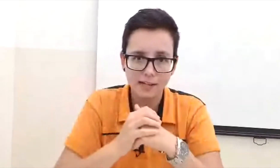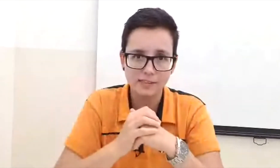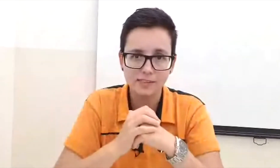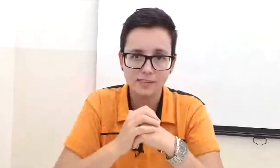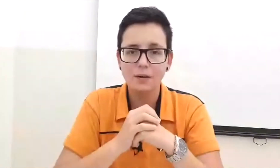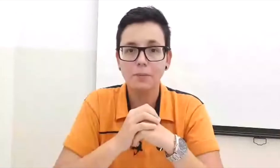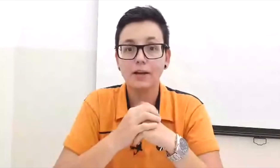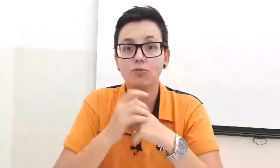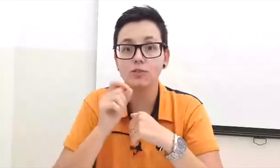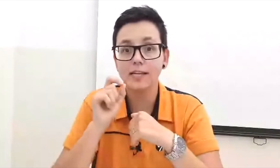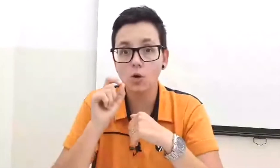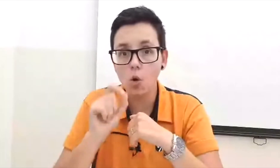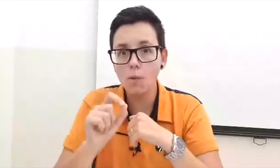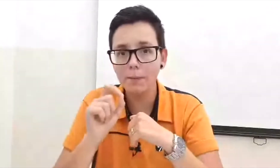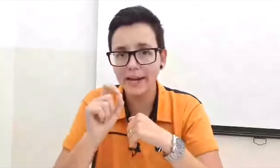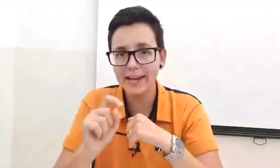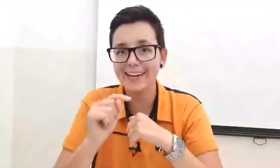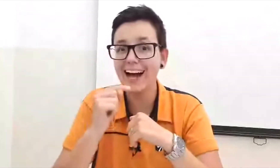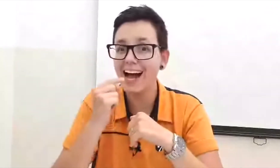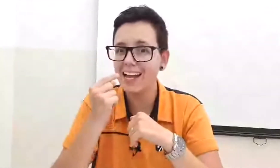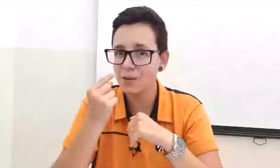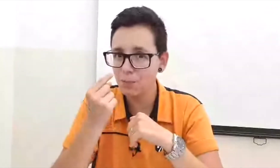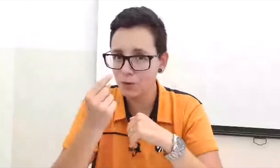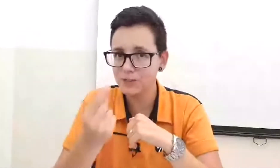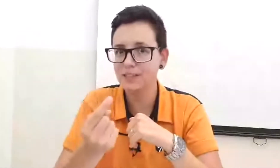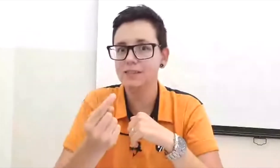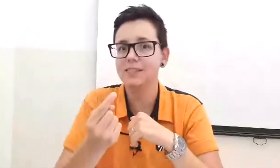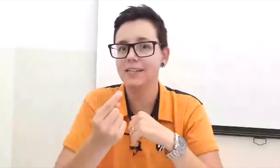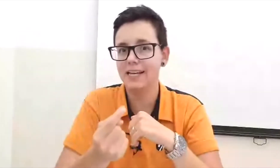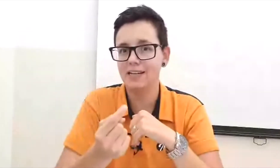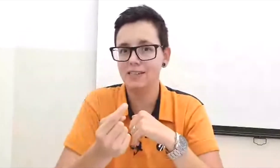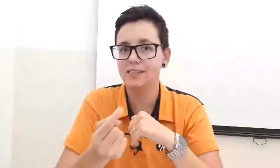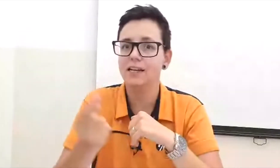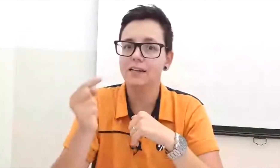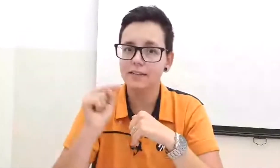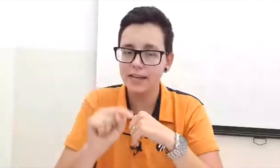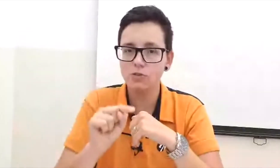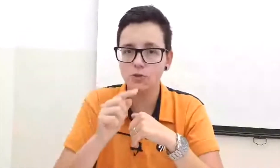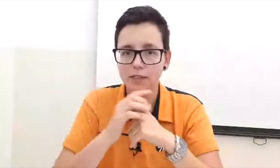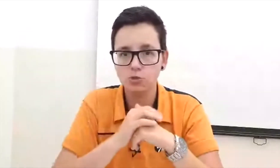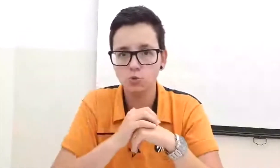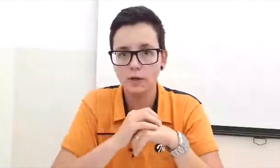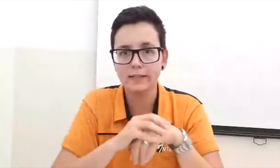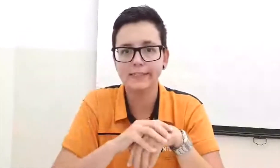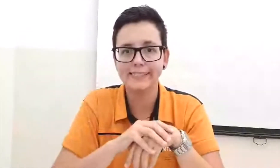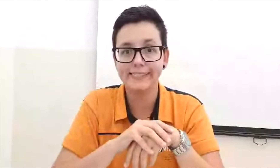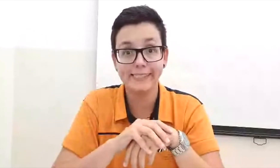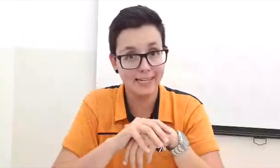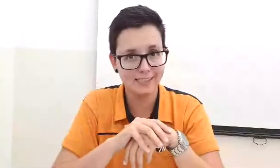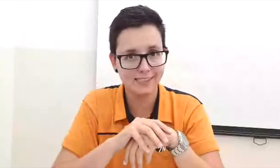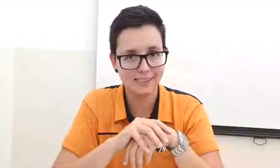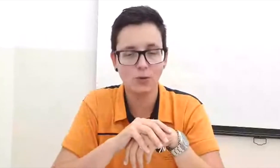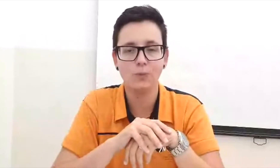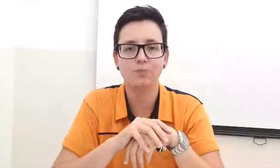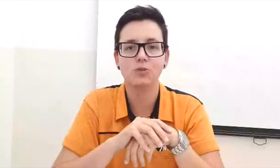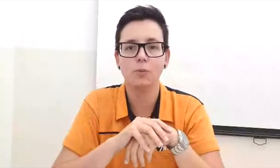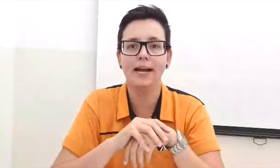sinais para que você compreenda a importância deles dentro da sua sinalização.